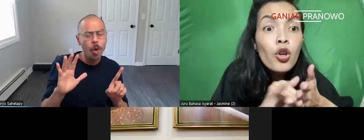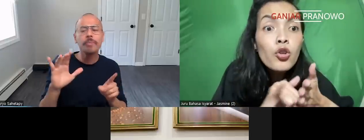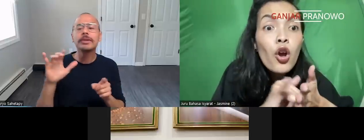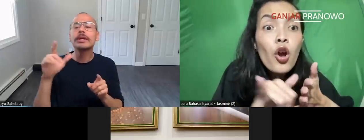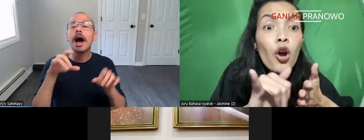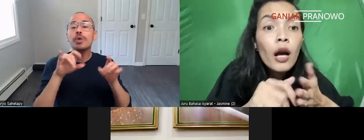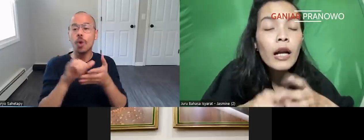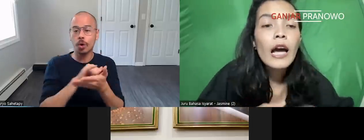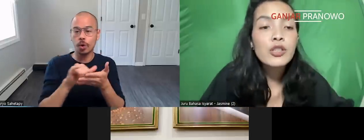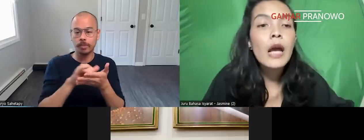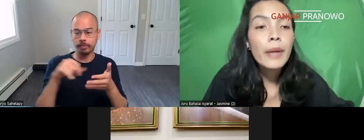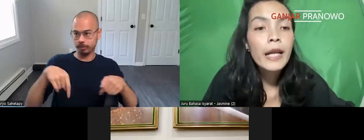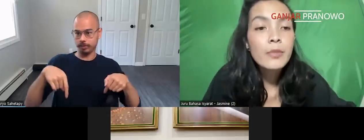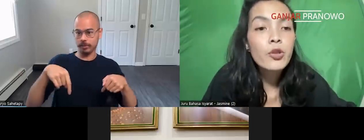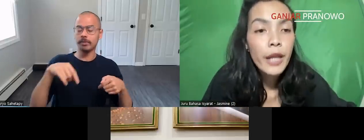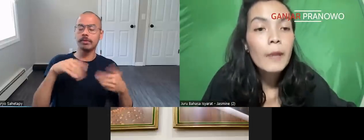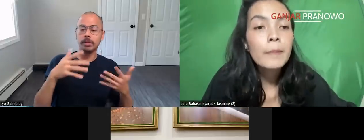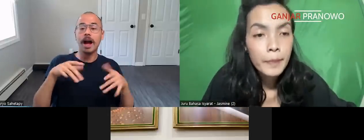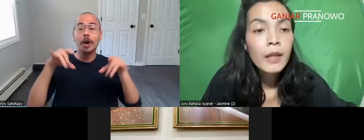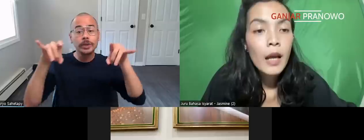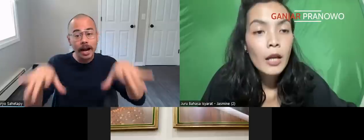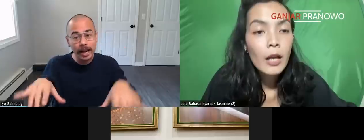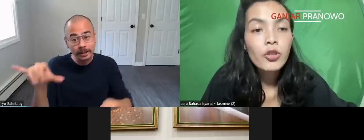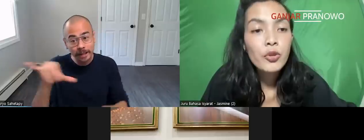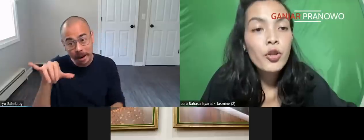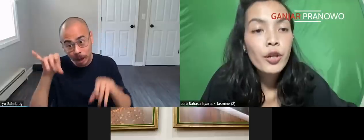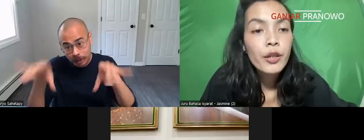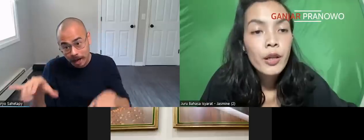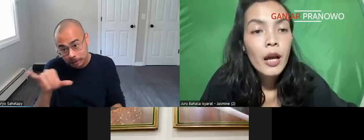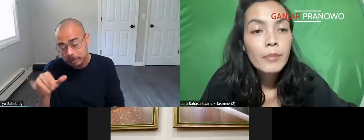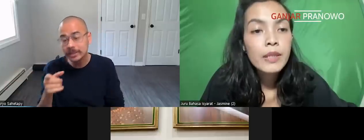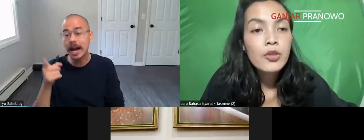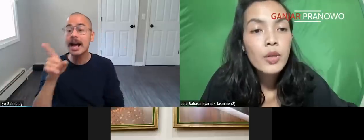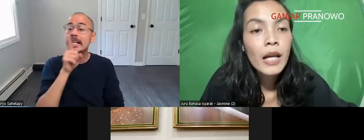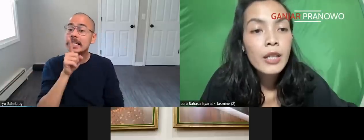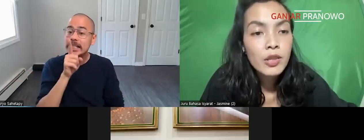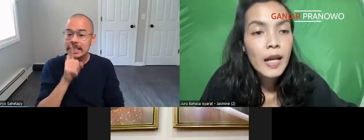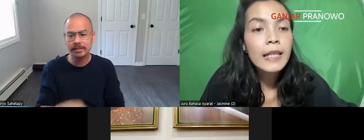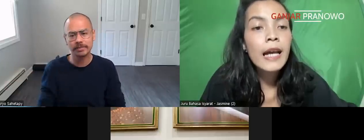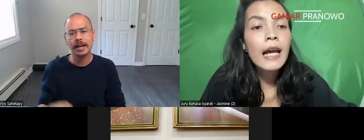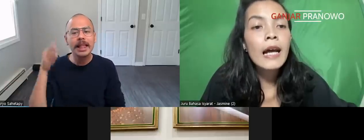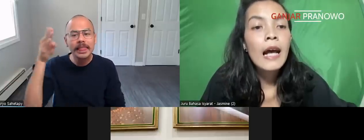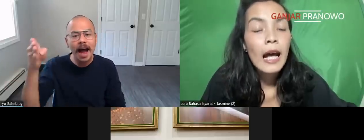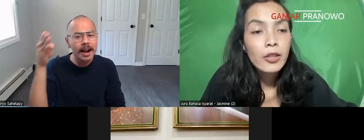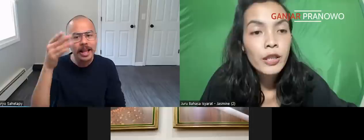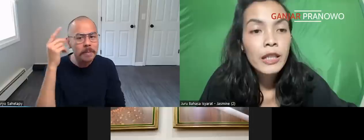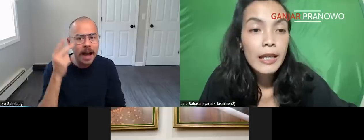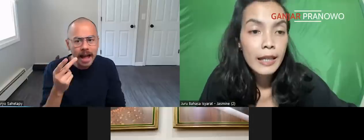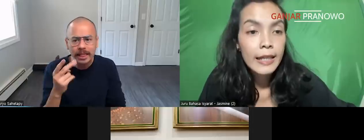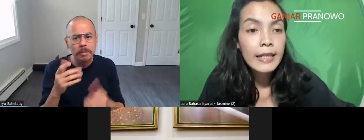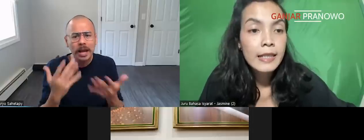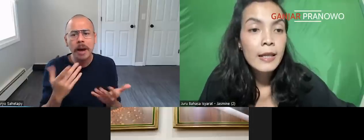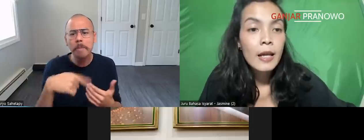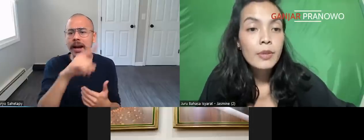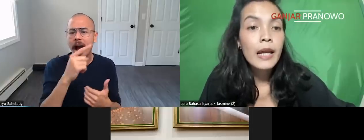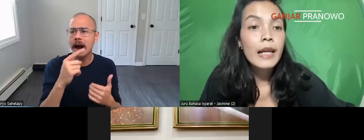misalnya enggak harus di Amerika sebetulnya atau di New York bisa juga di Australia atau di